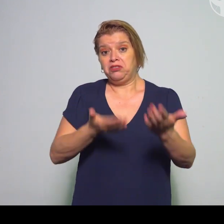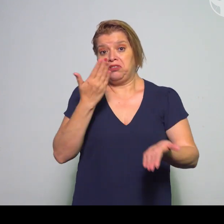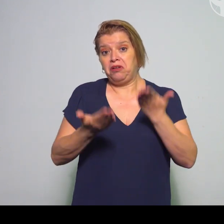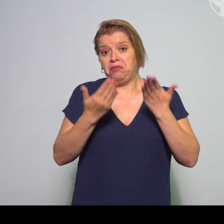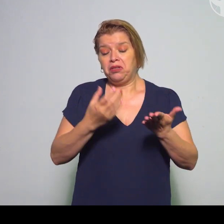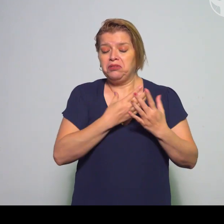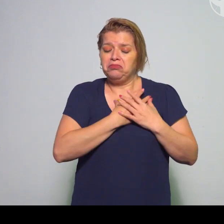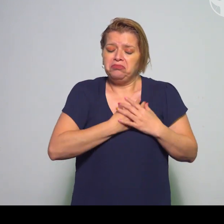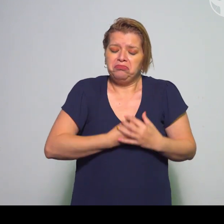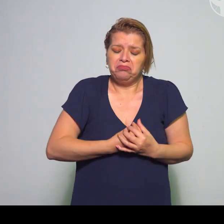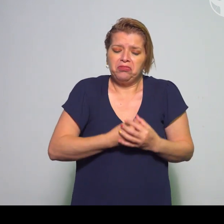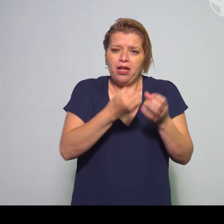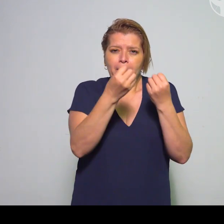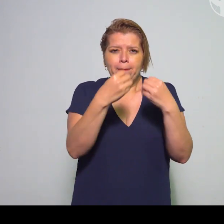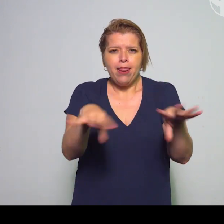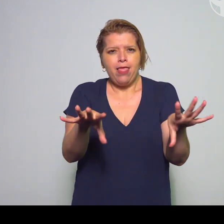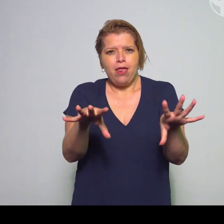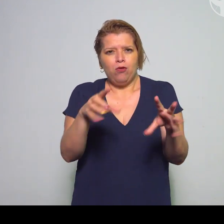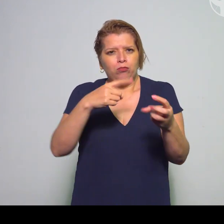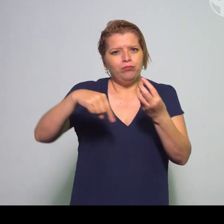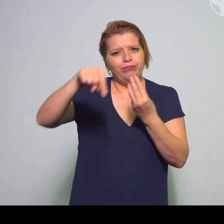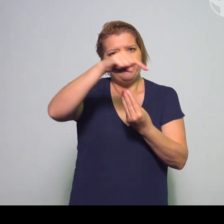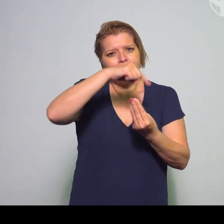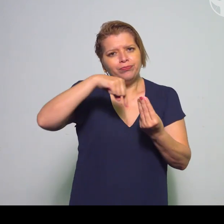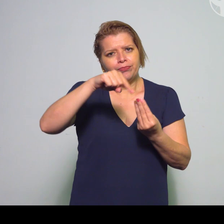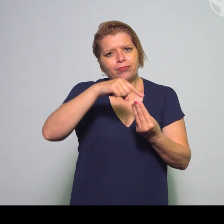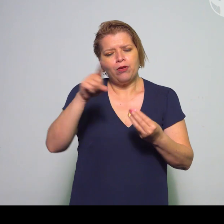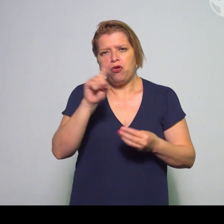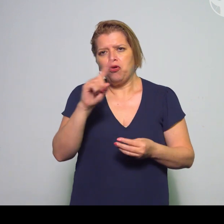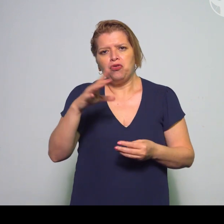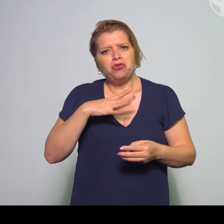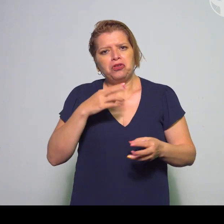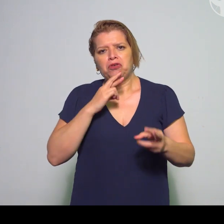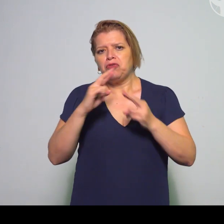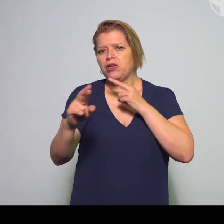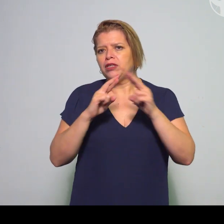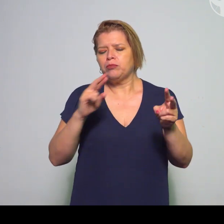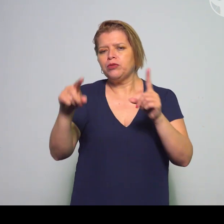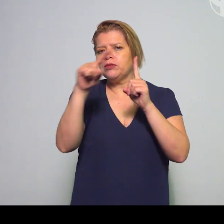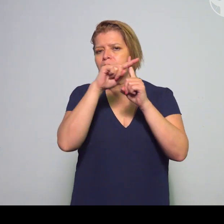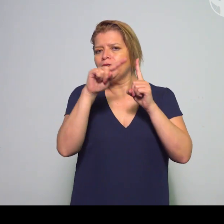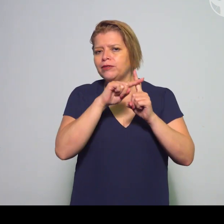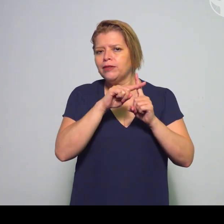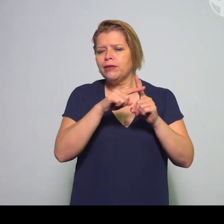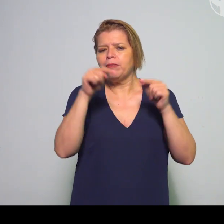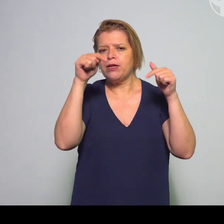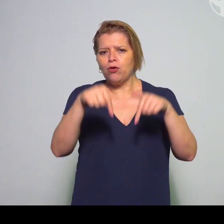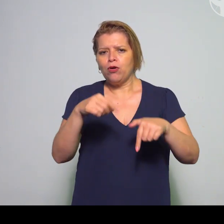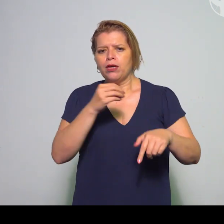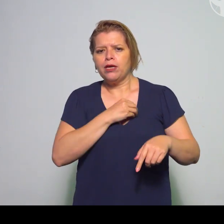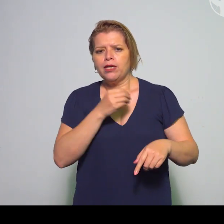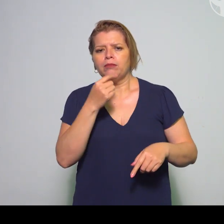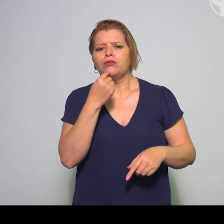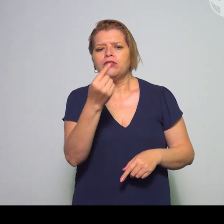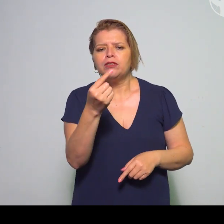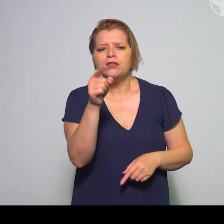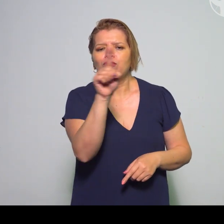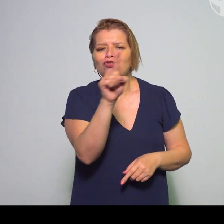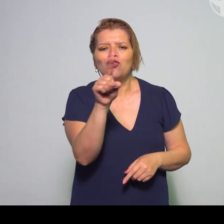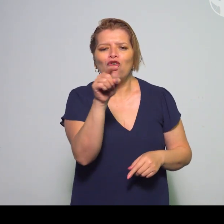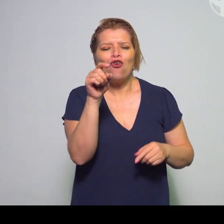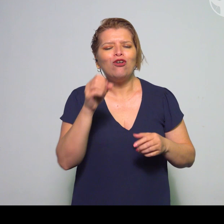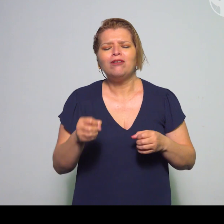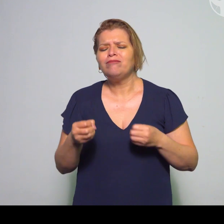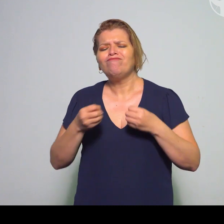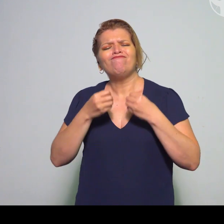se han llenado de tristeza por la pérdida de un ser querido o porque no han obtenido esa respuesta. Pero hoy queremos decir: no dejes de